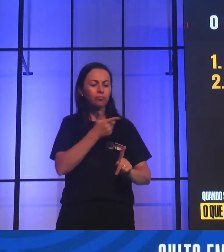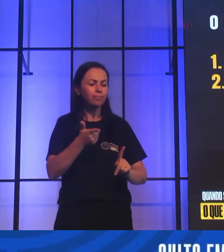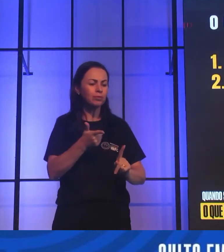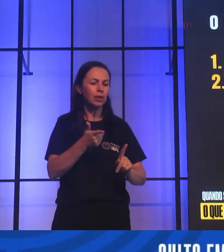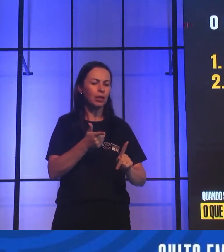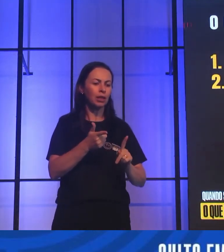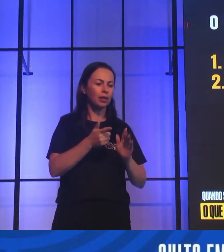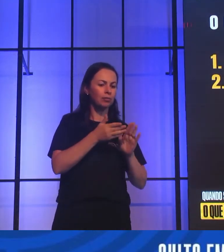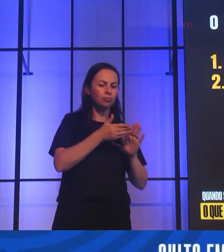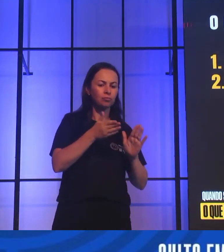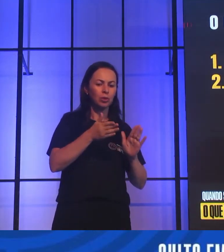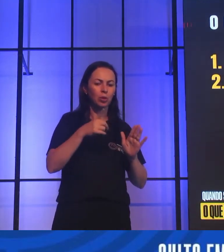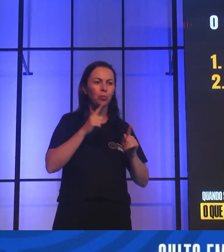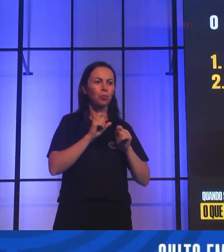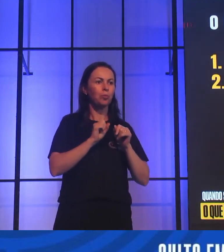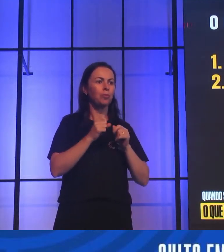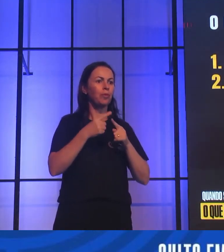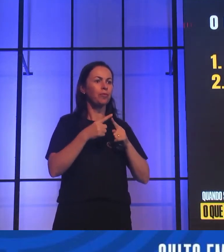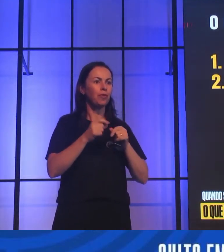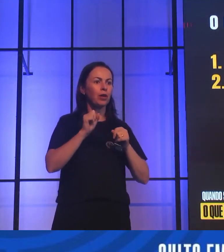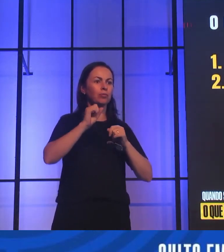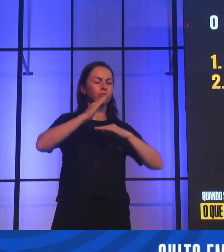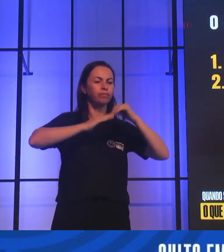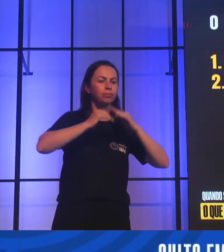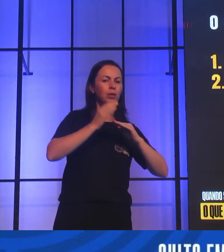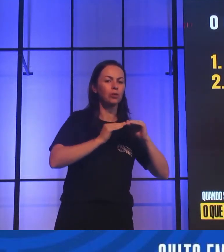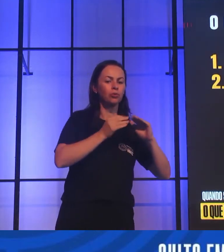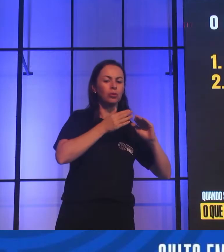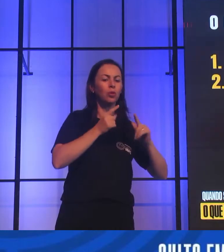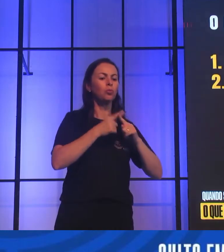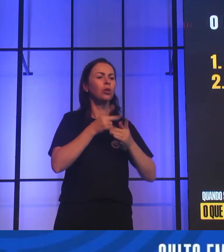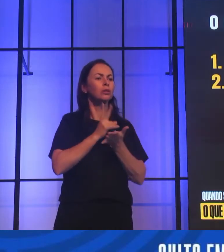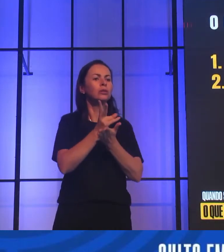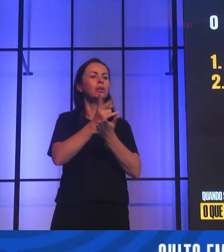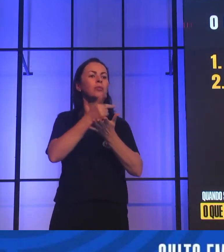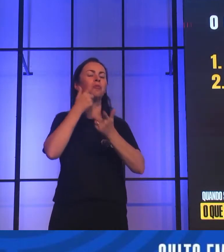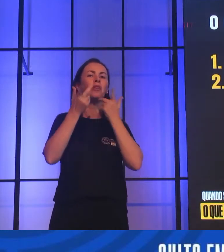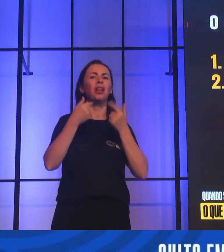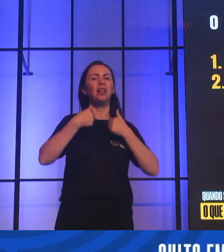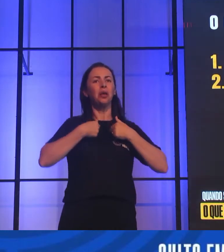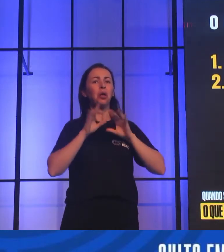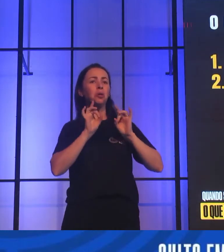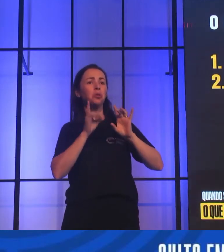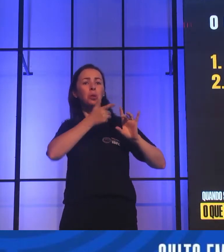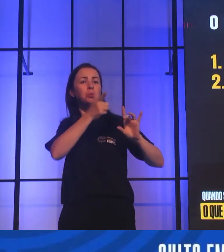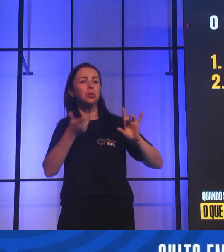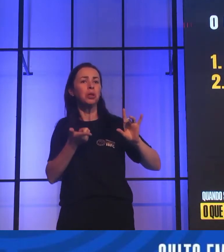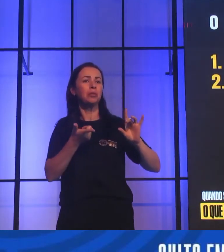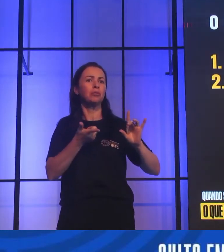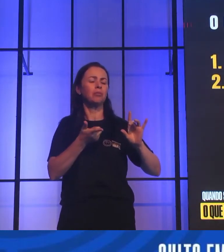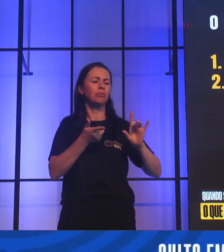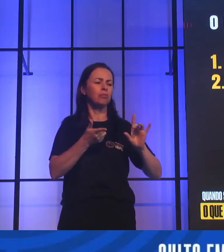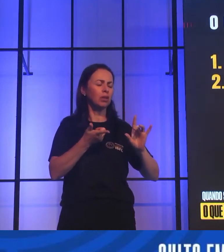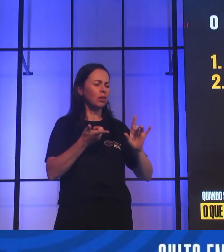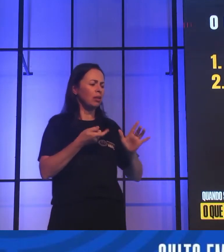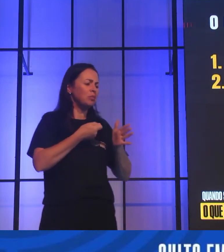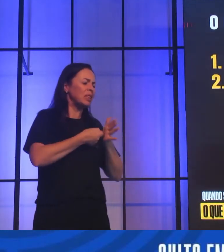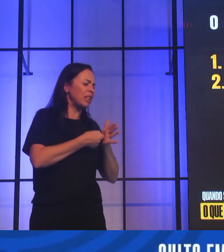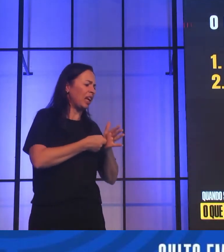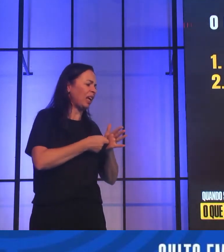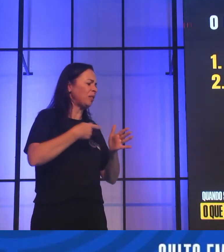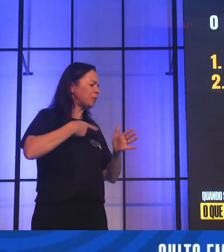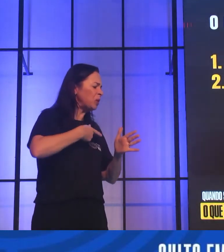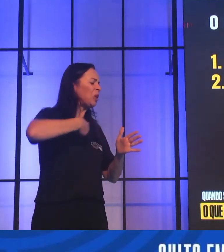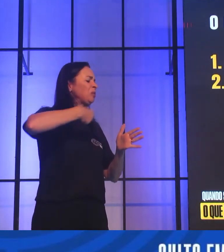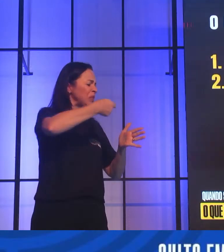de reação, porque estão sempre dizendo: eu só não tenho, eu até tentei. Pastor, eu tentei 1 semana,